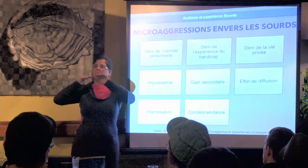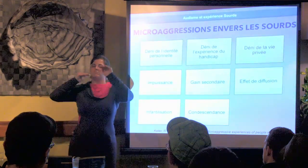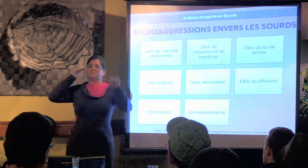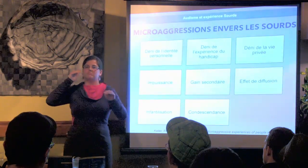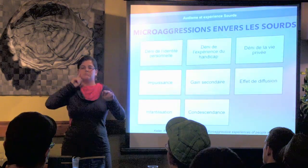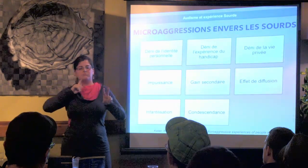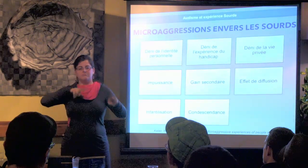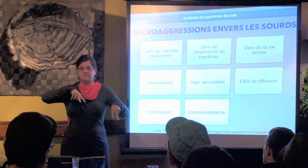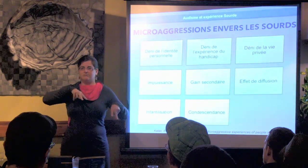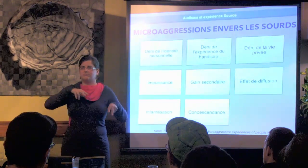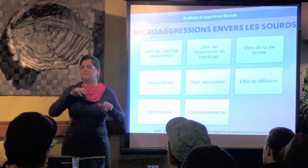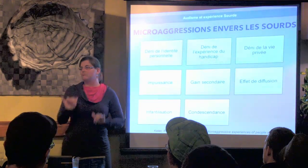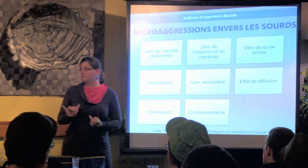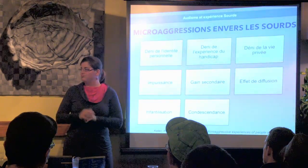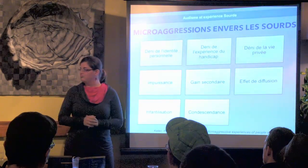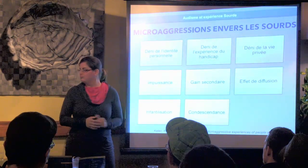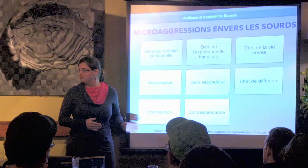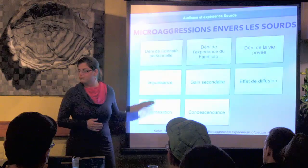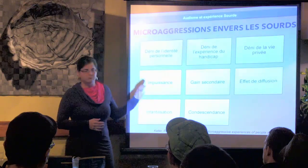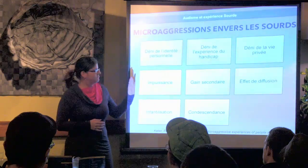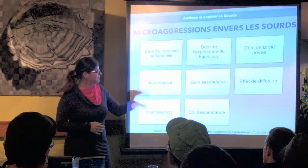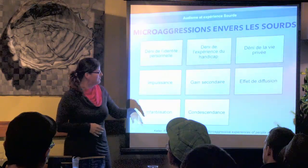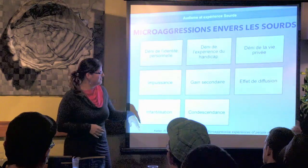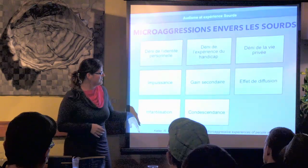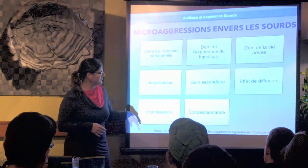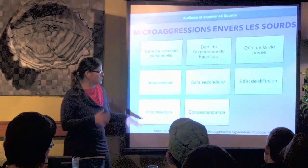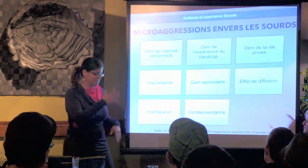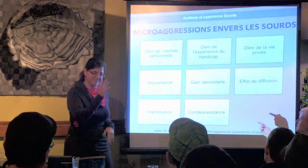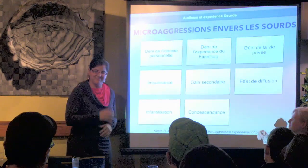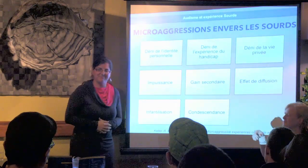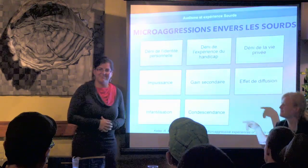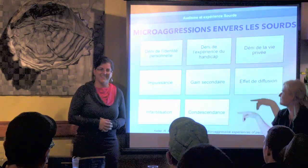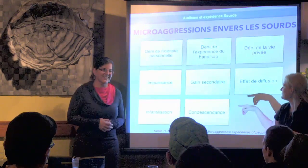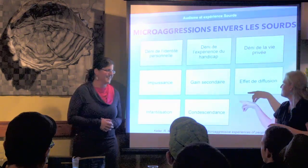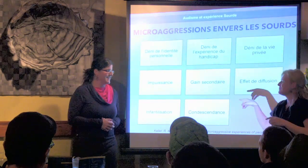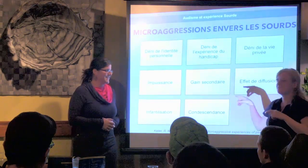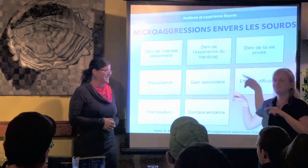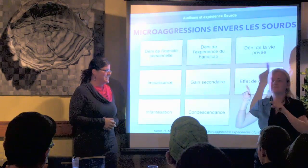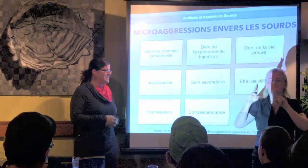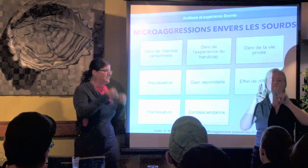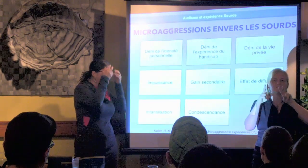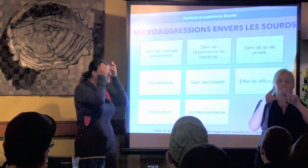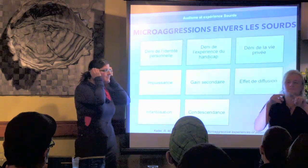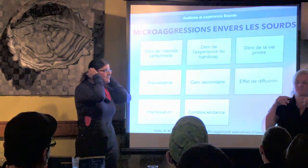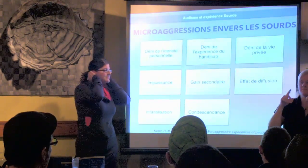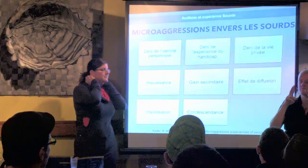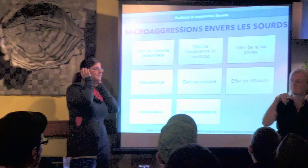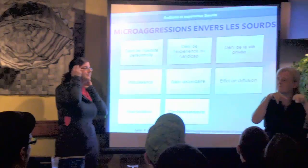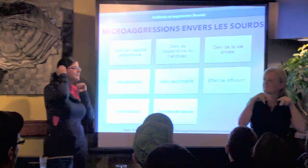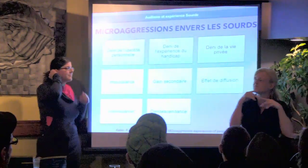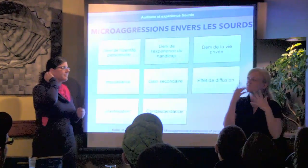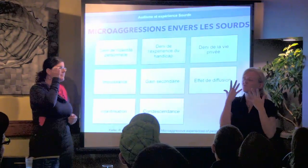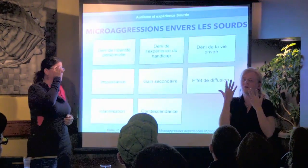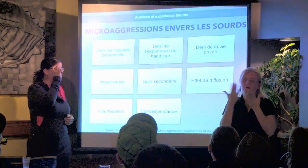Ensuite, bon, la condescendance, bien, c'est un sentiment de supériorité par rapport à l'autre. Je pense que tout le monde l'a bien saisi. Annick, je vais donner un